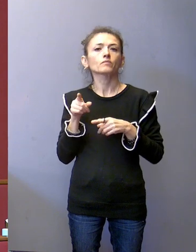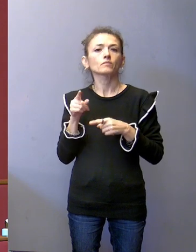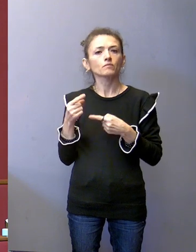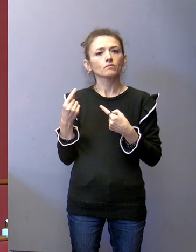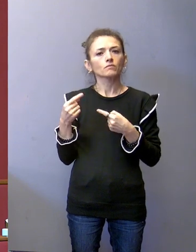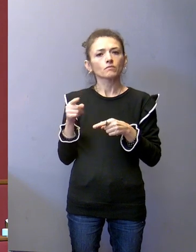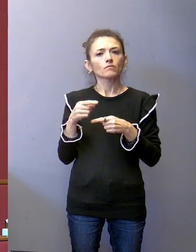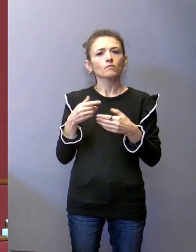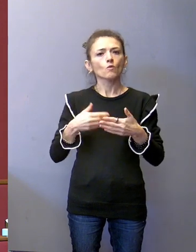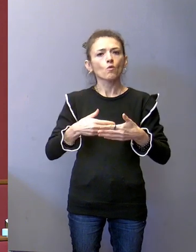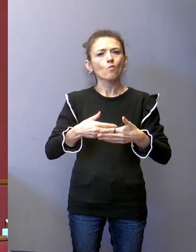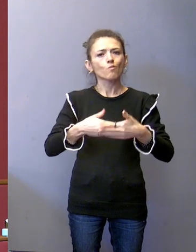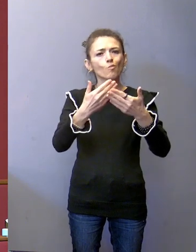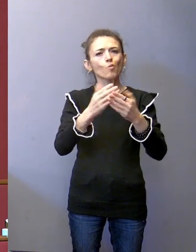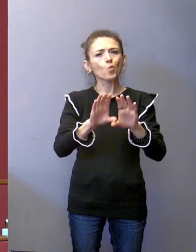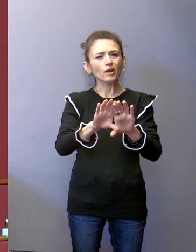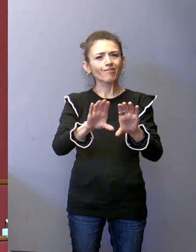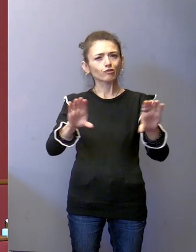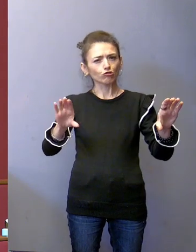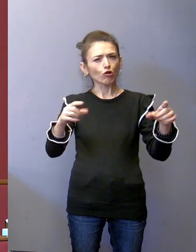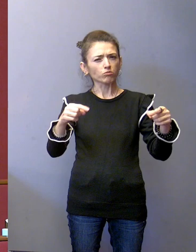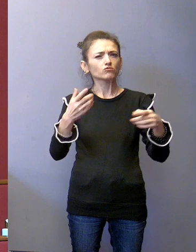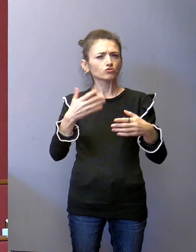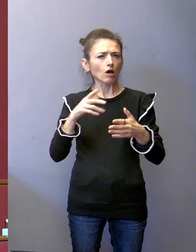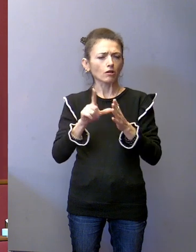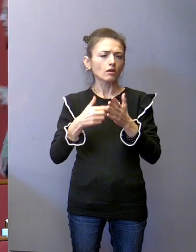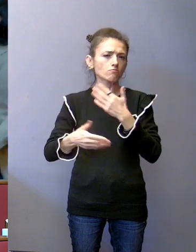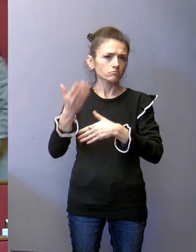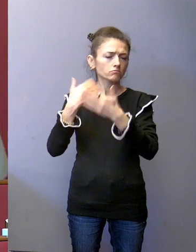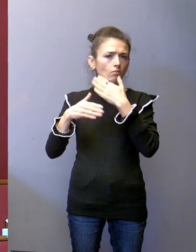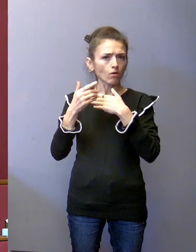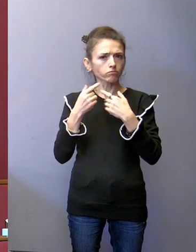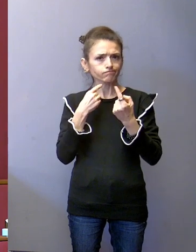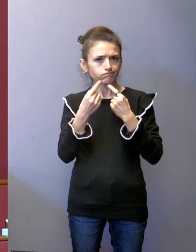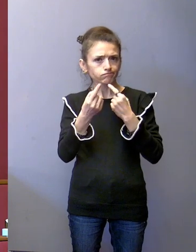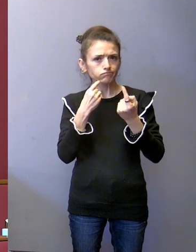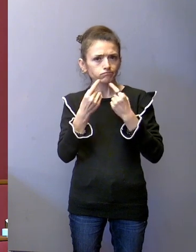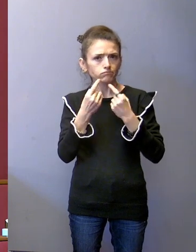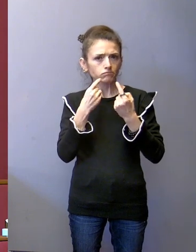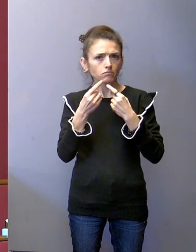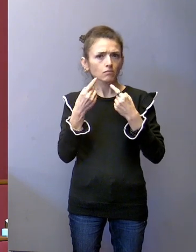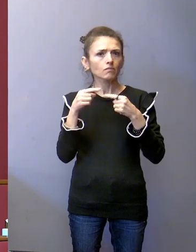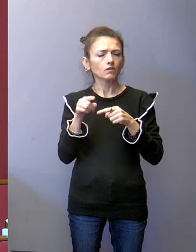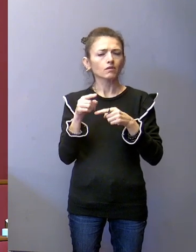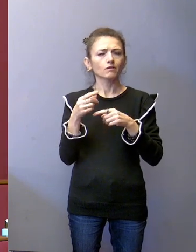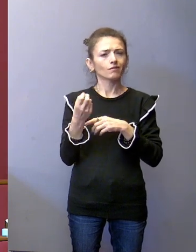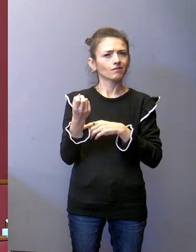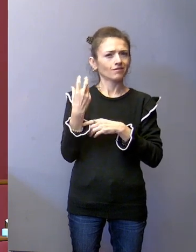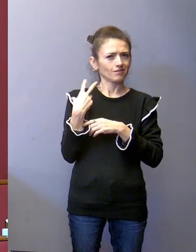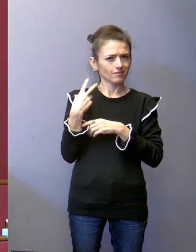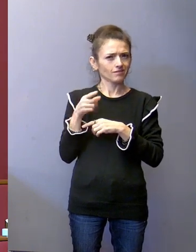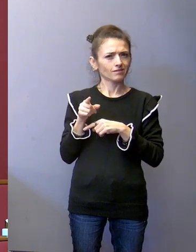di questo muretto ne abbiamo parlato già qualche tempo fa e quando lei mi ha fatto questa segnalazione